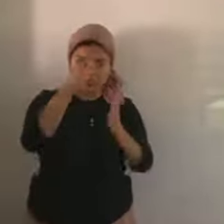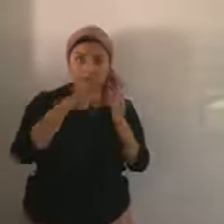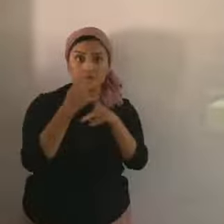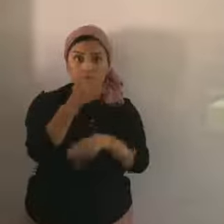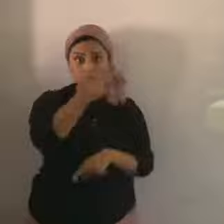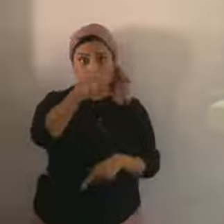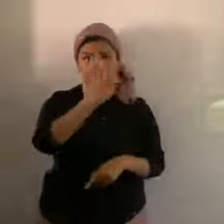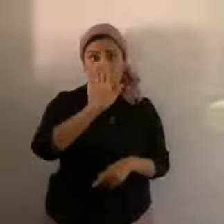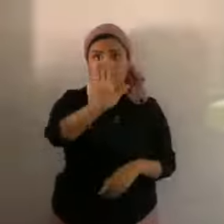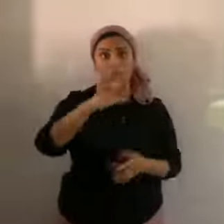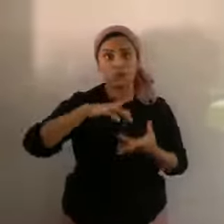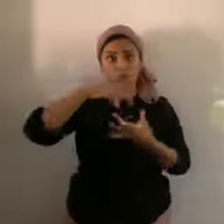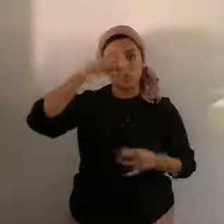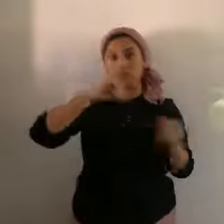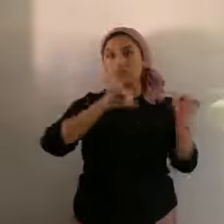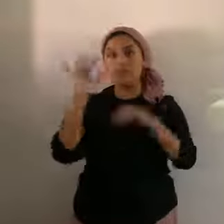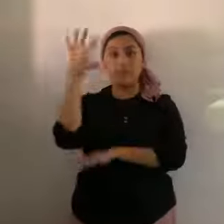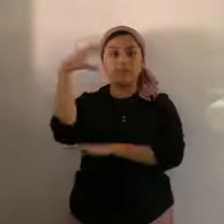esté tu alma.